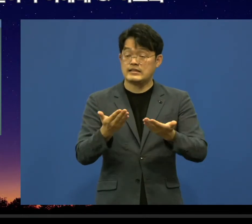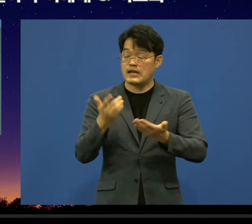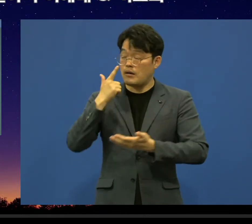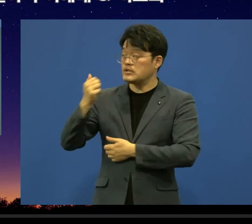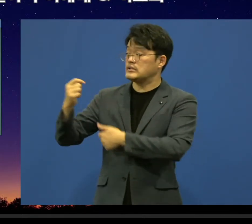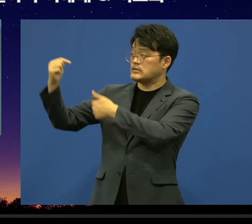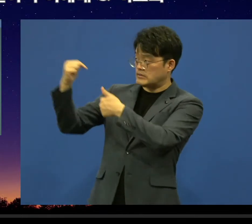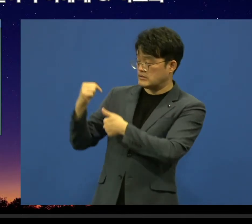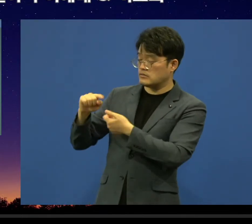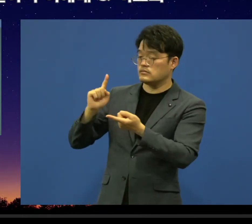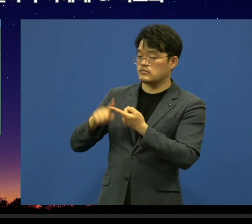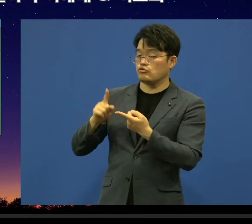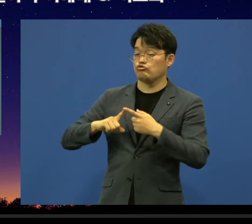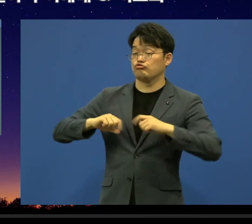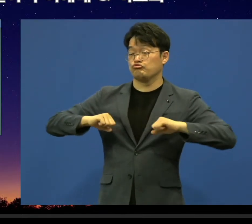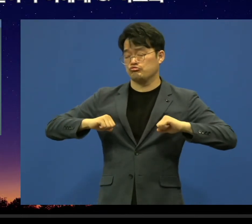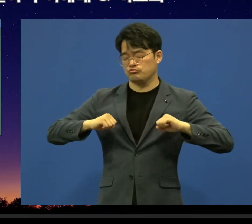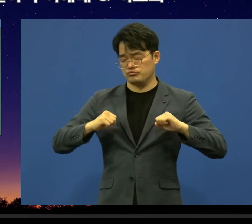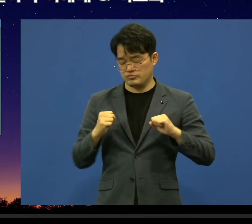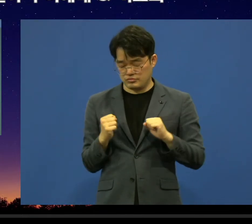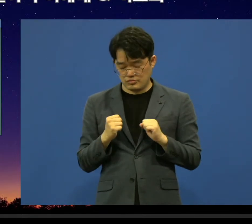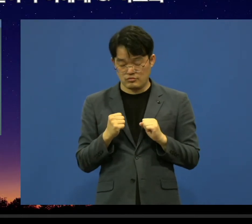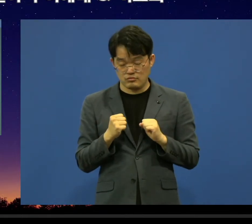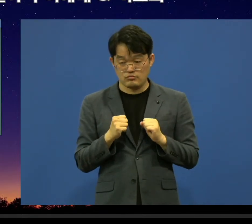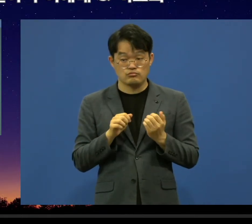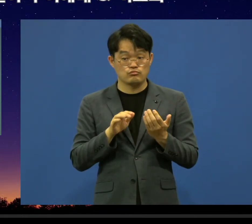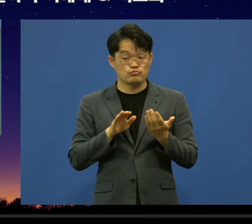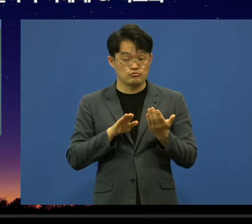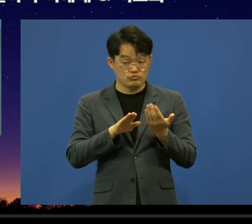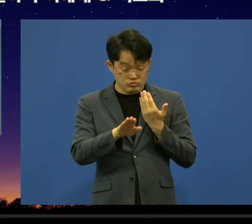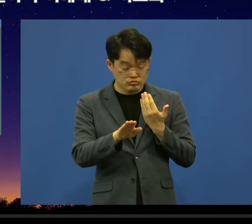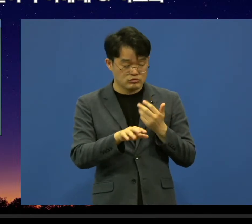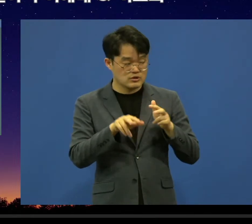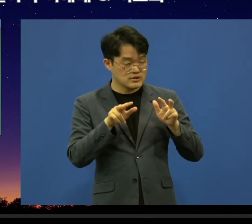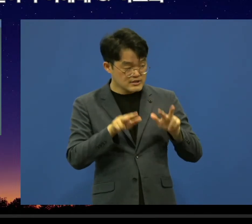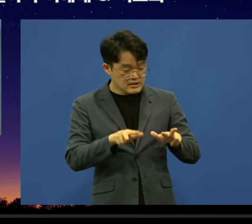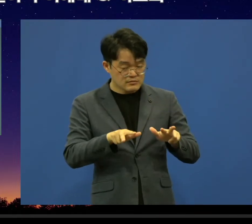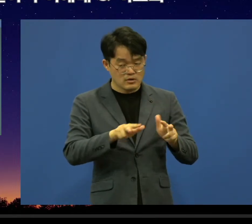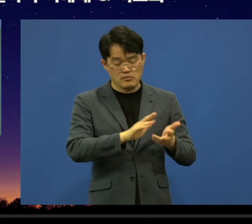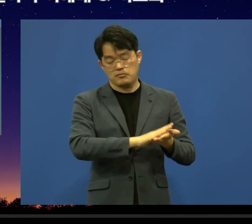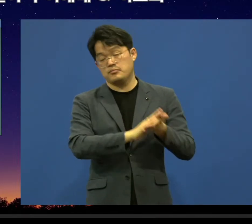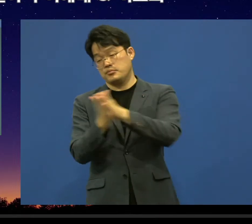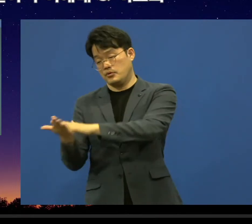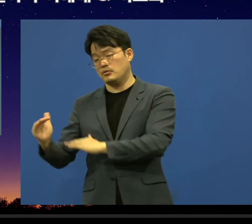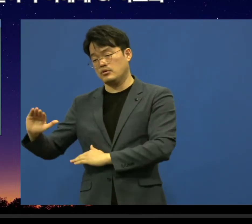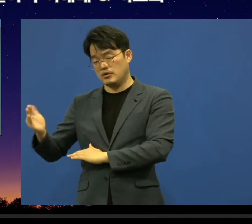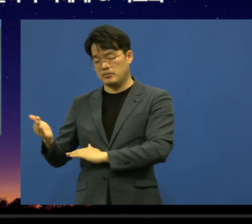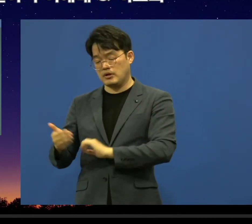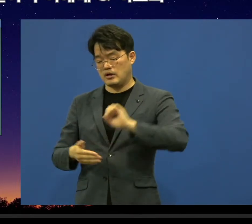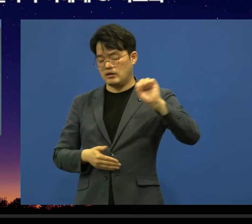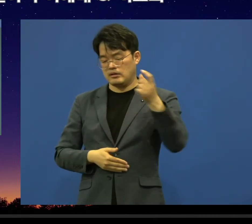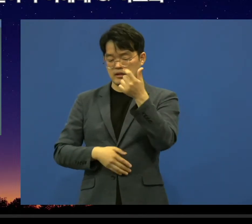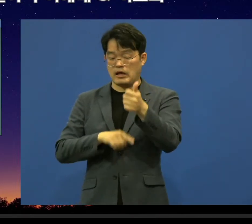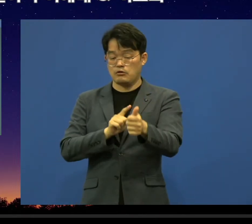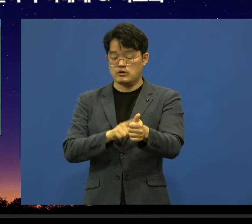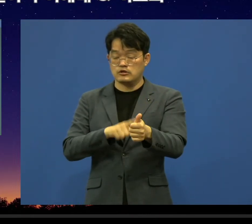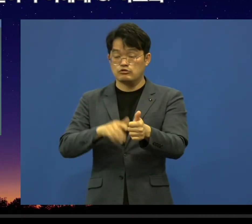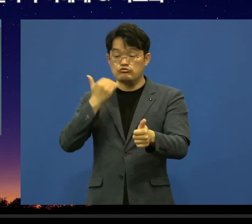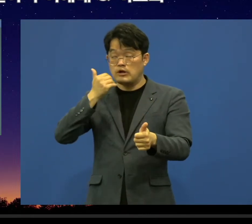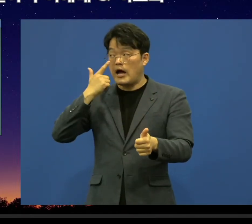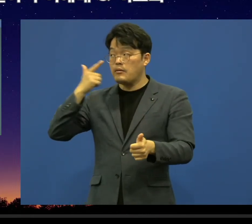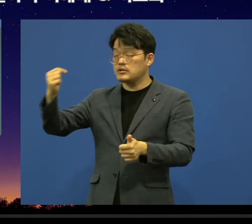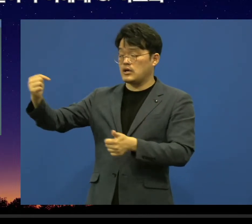오늘 결정적인 순간에 이르게 했어요. 다윗은 아버지의 말을 잘 듣는 착하고 착한